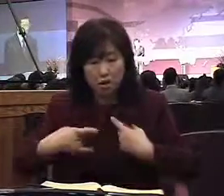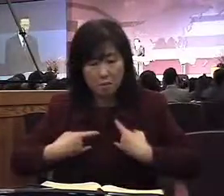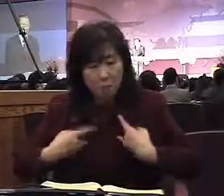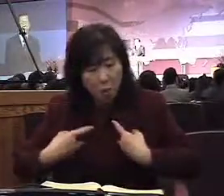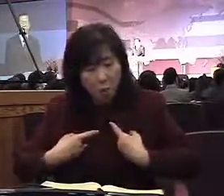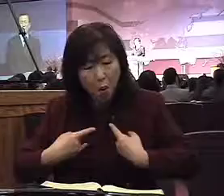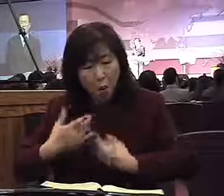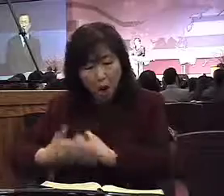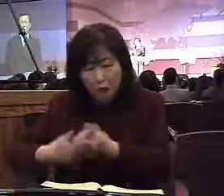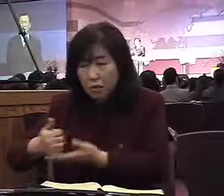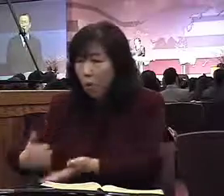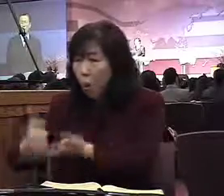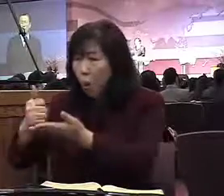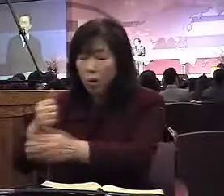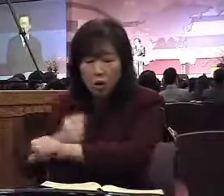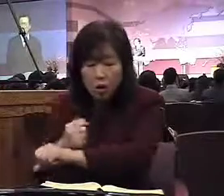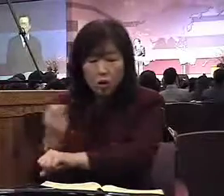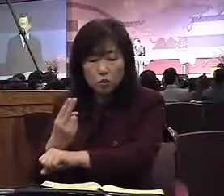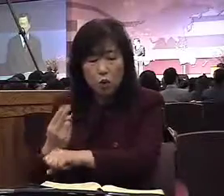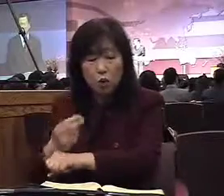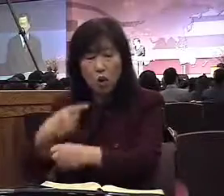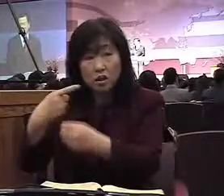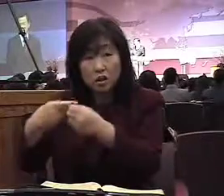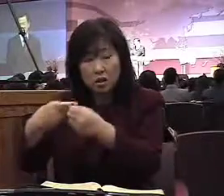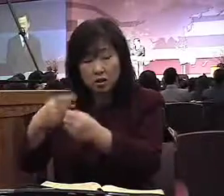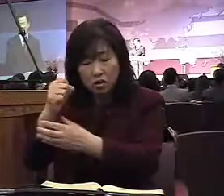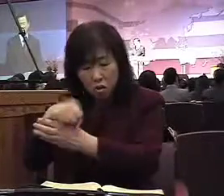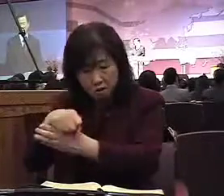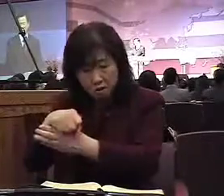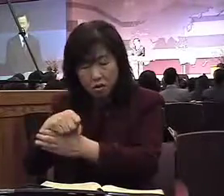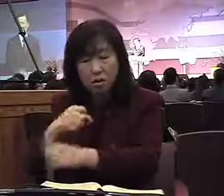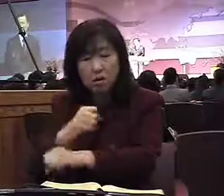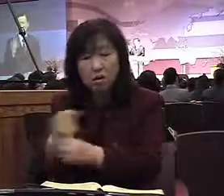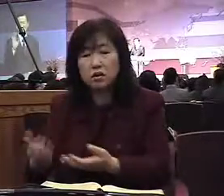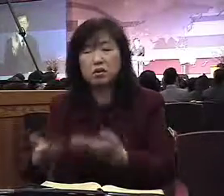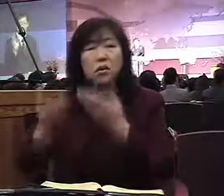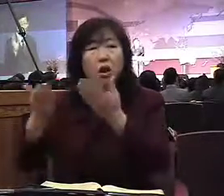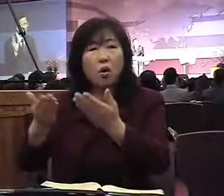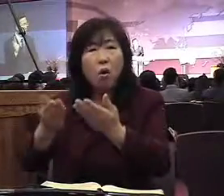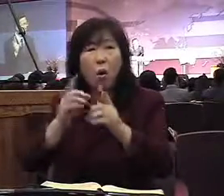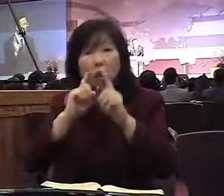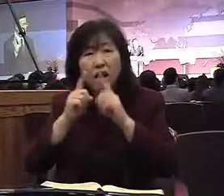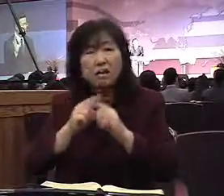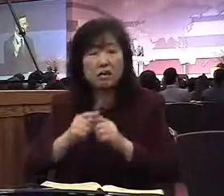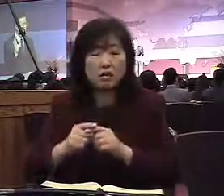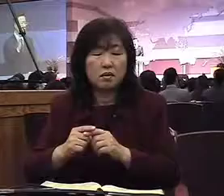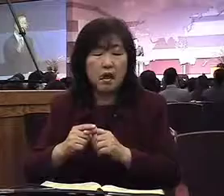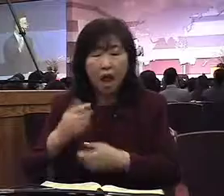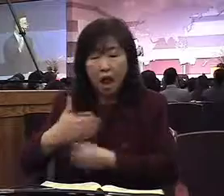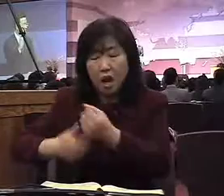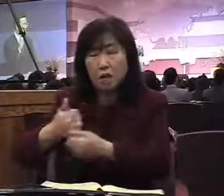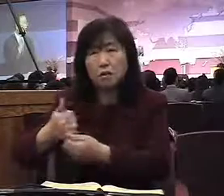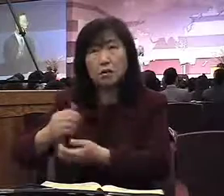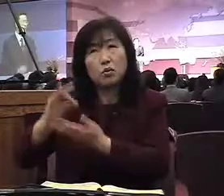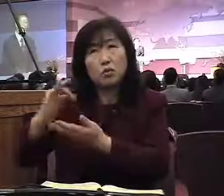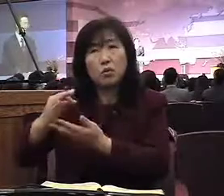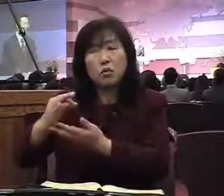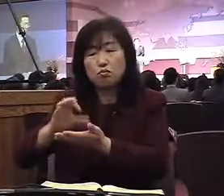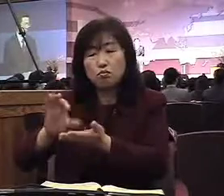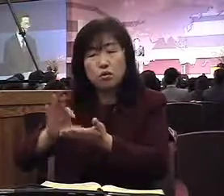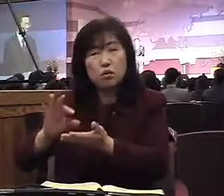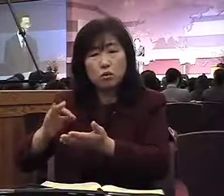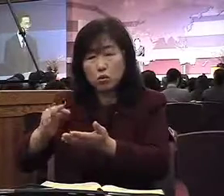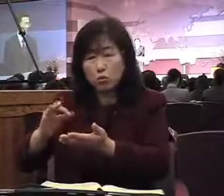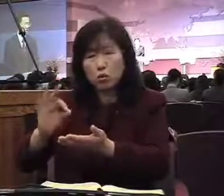하나님께 공경하고 또 천열매를 드리라고 말씀한 게 아니에요. 하나님 우리의 도움이 필요 없는 분이에요. 우리의 물질이 필요 없는